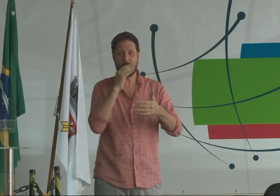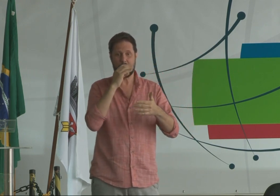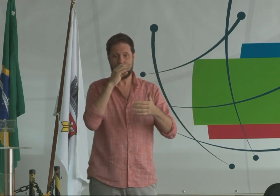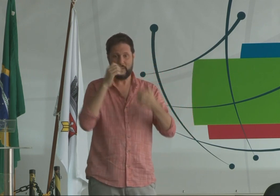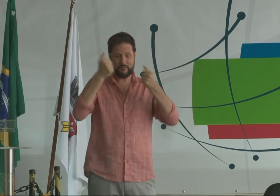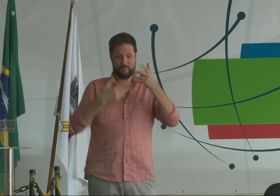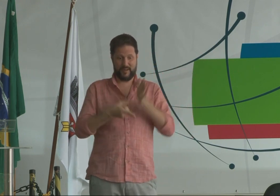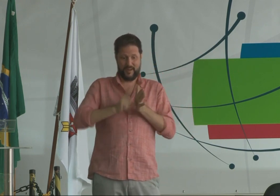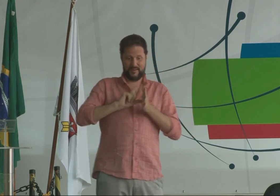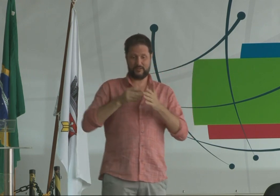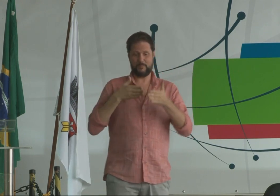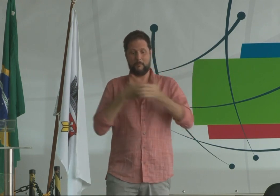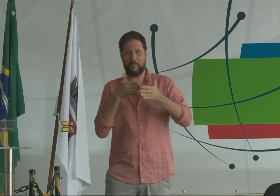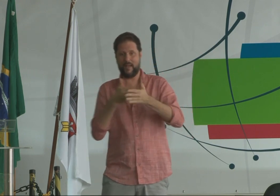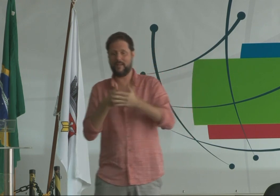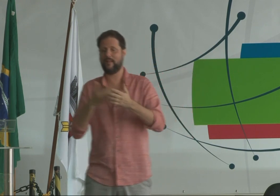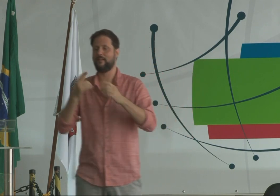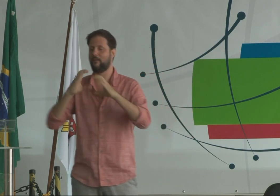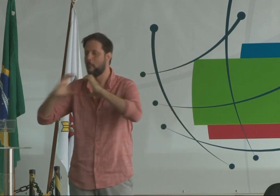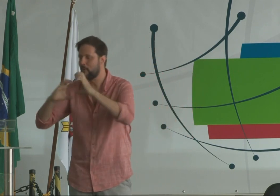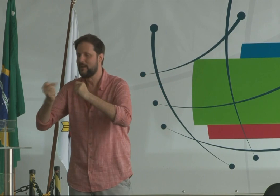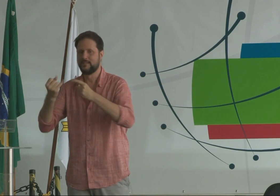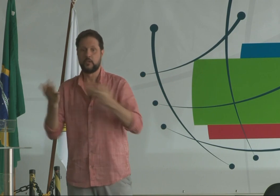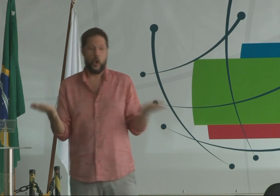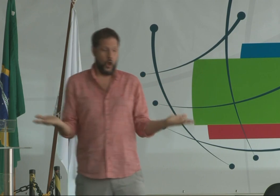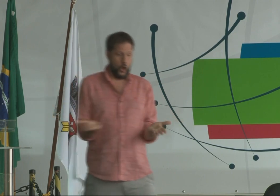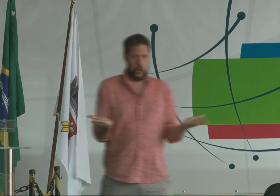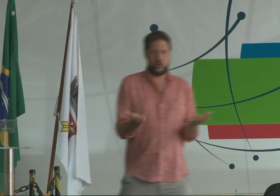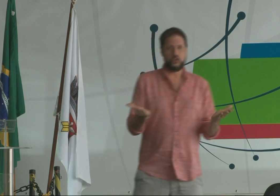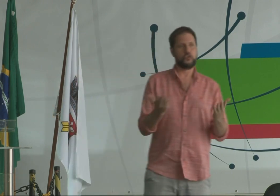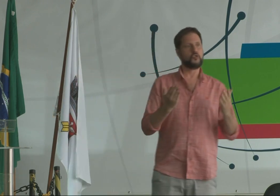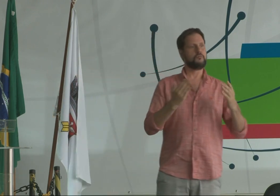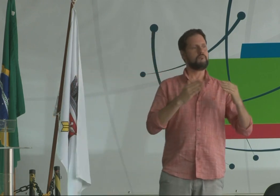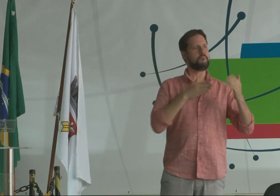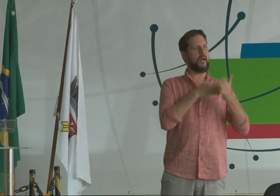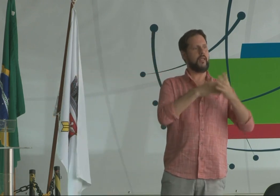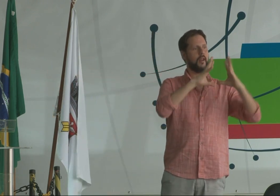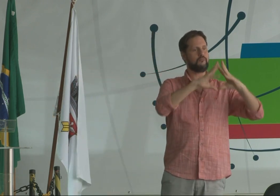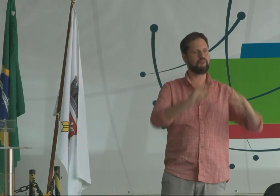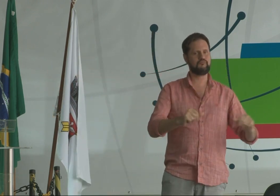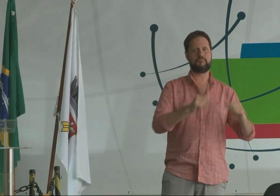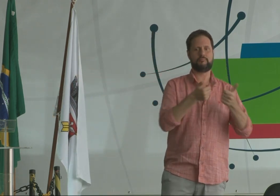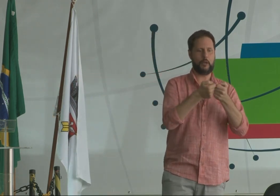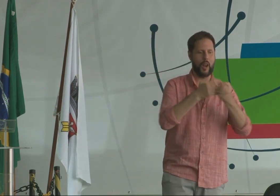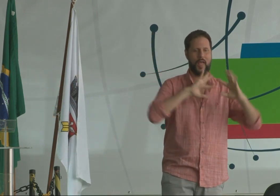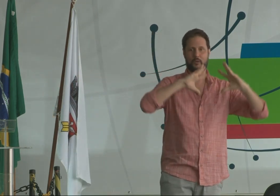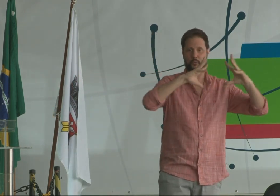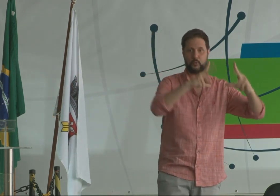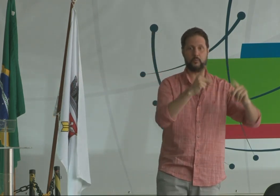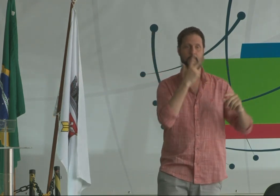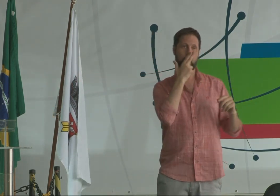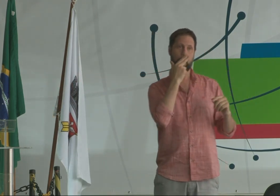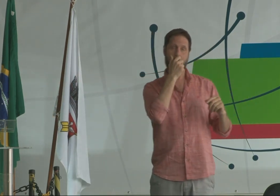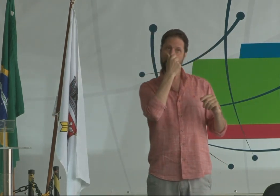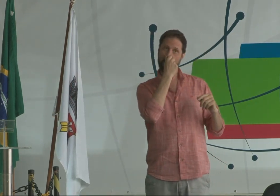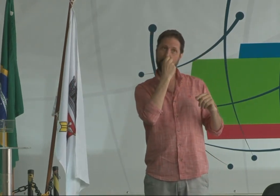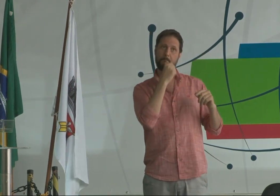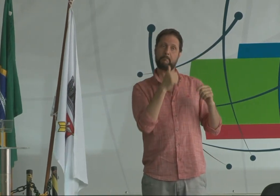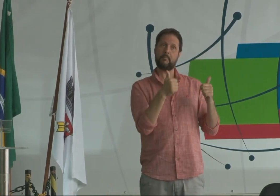quando... Às vezes eu vou explicar, falei um pouquinho sobre as exceções das barreiras que aconteciam antes em relação às entes de psicologias. E que hoje elas desapareceram,